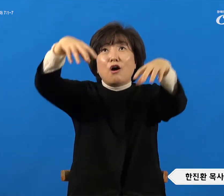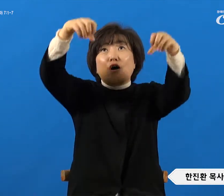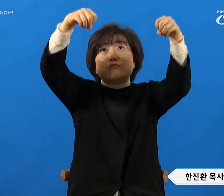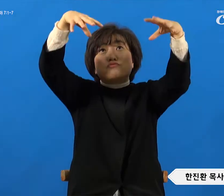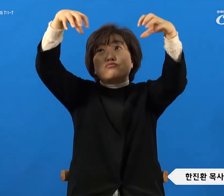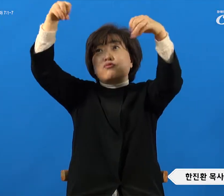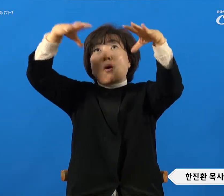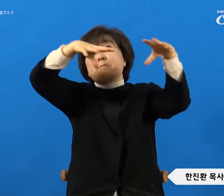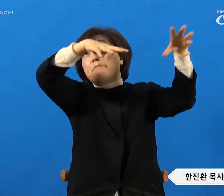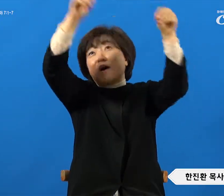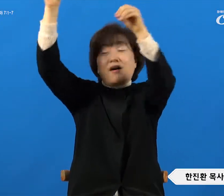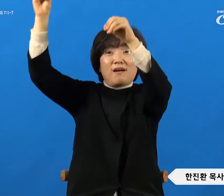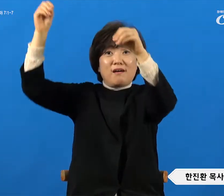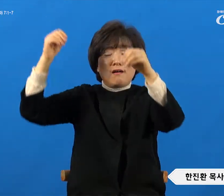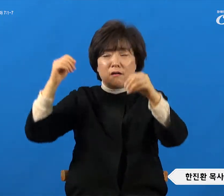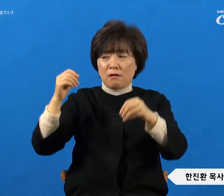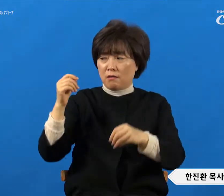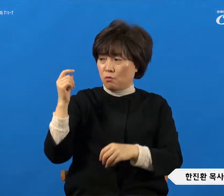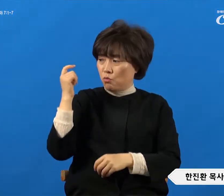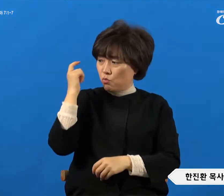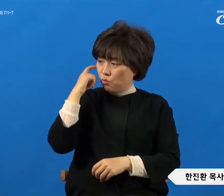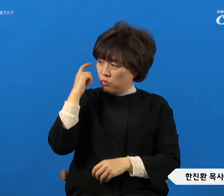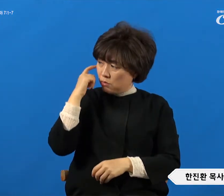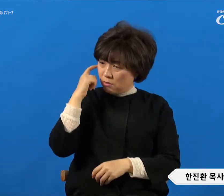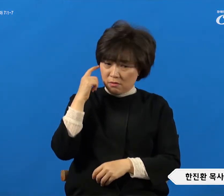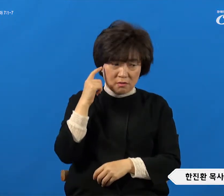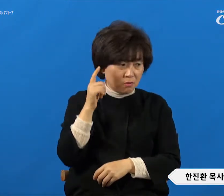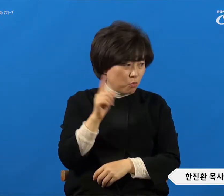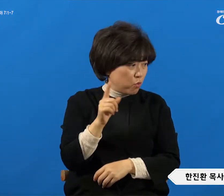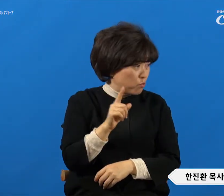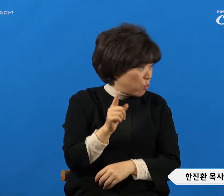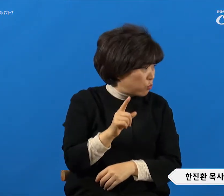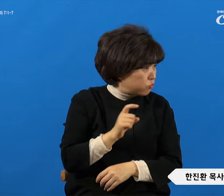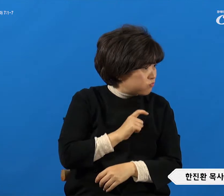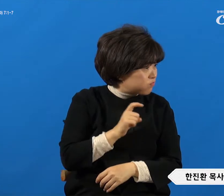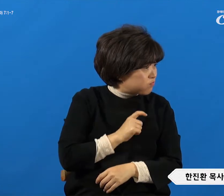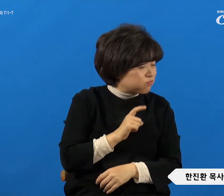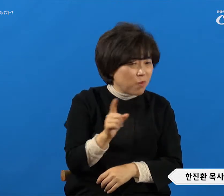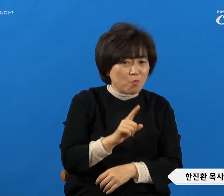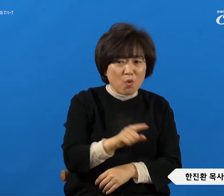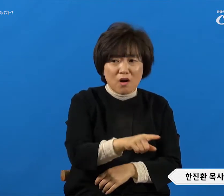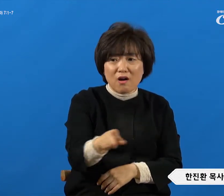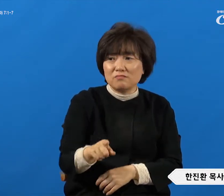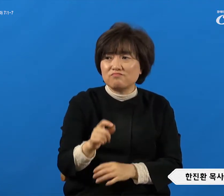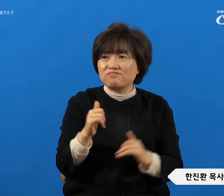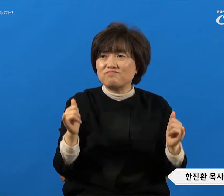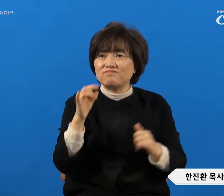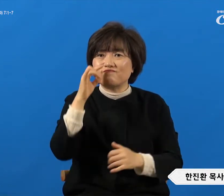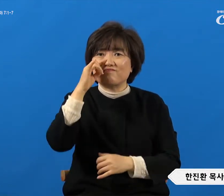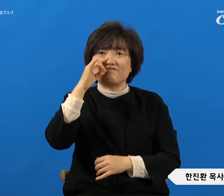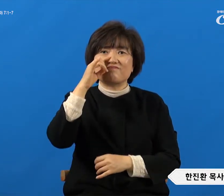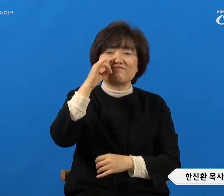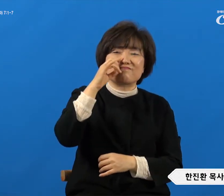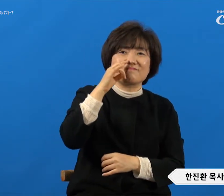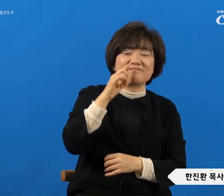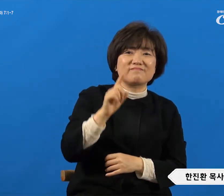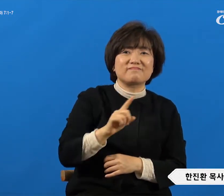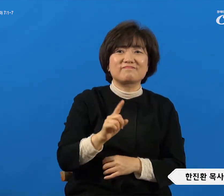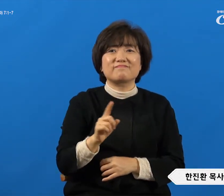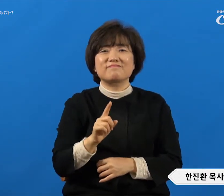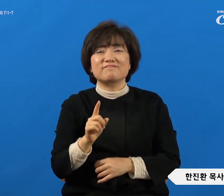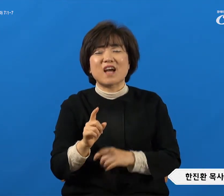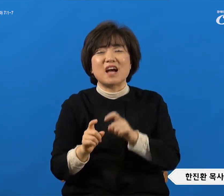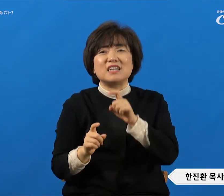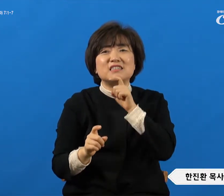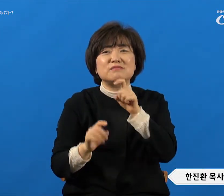캄캄하겠습니까? 왜 이러지? 무슨 전위예술이라도 하려고 그러나 사람들이 궁금하게 생각했습니다.